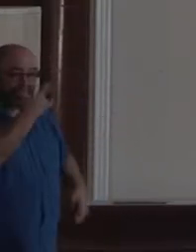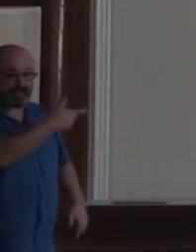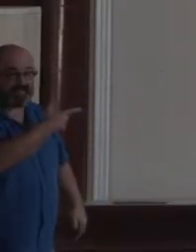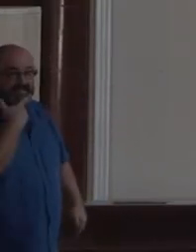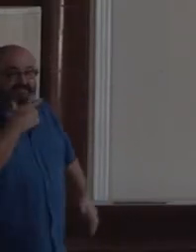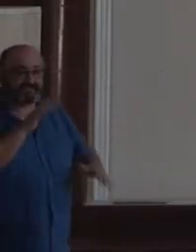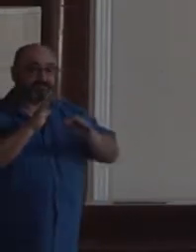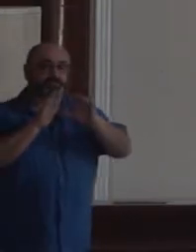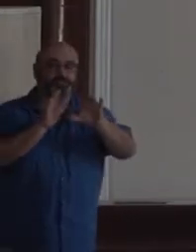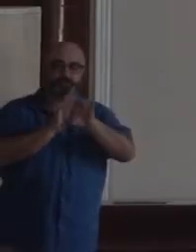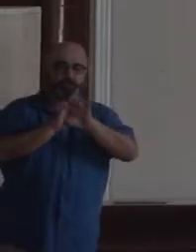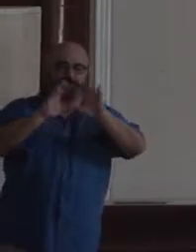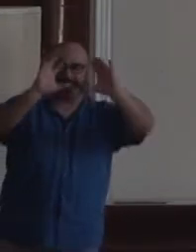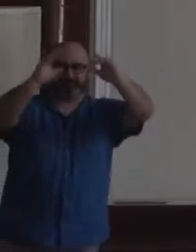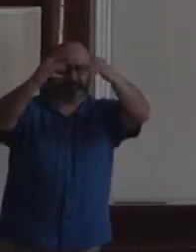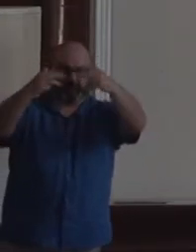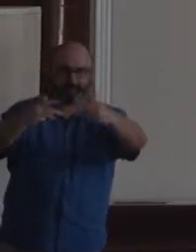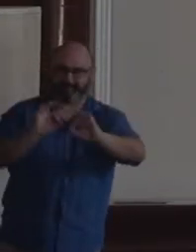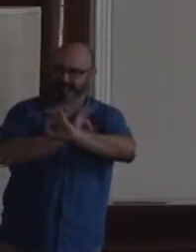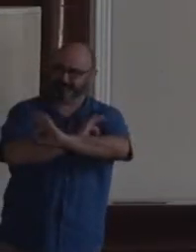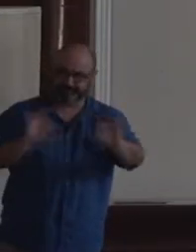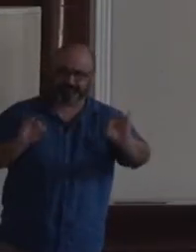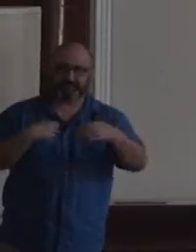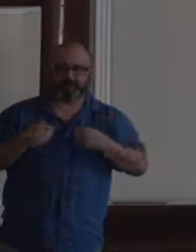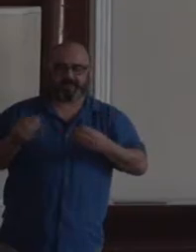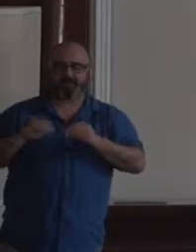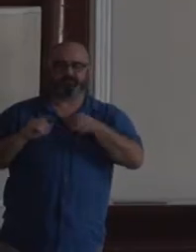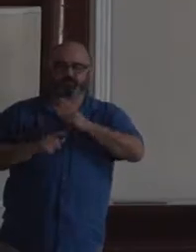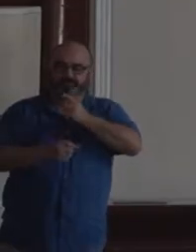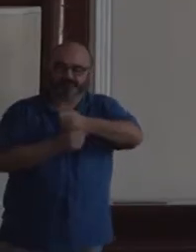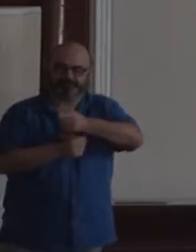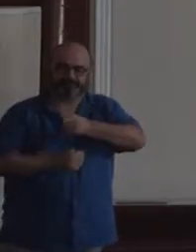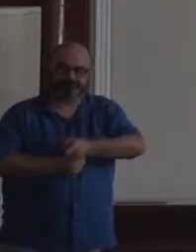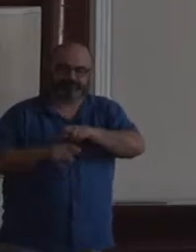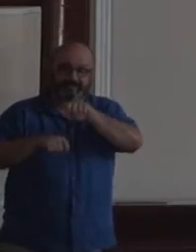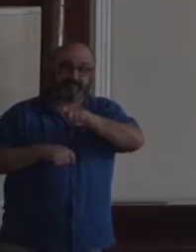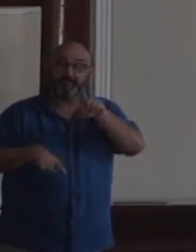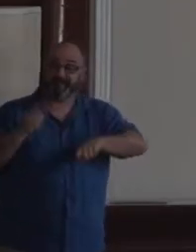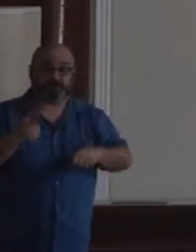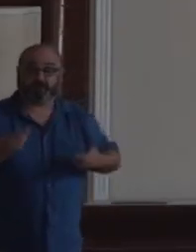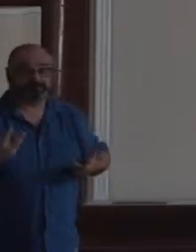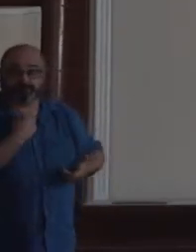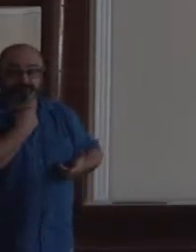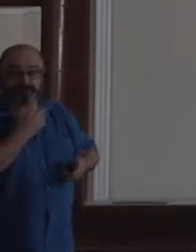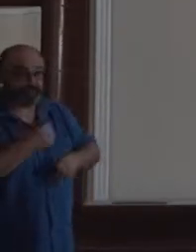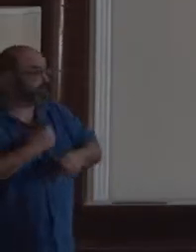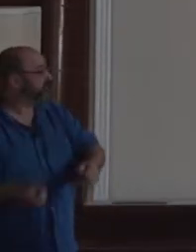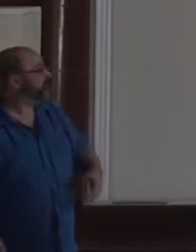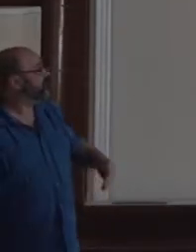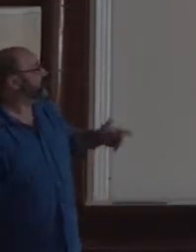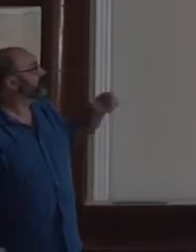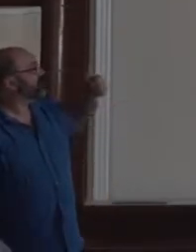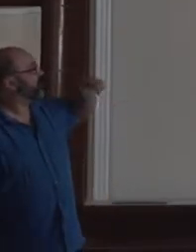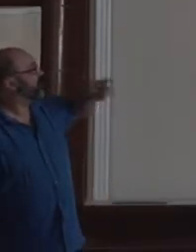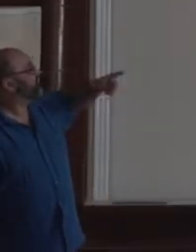code est suffisamment bien fait pour qu'on puisse injecter les dépendances au niveau des tests. Mais souvent, ce n'est pas possible. Là, j'ai une